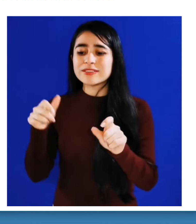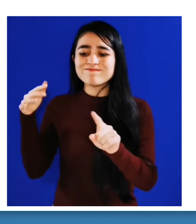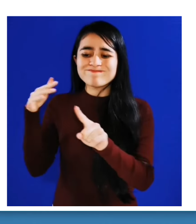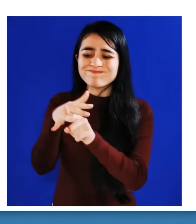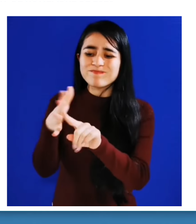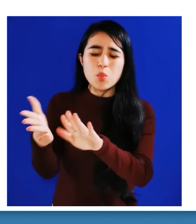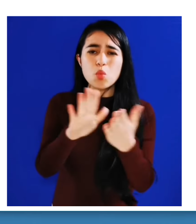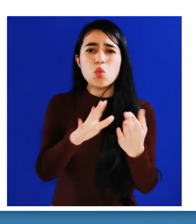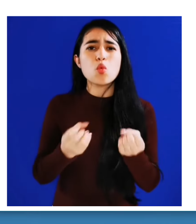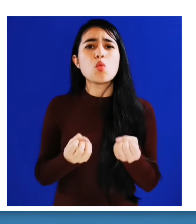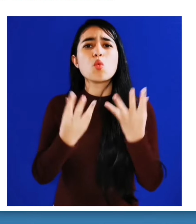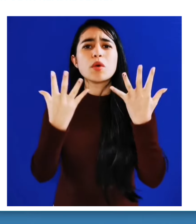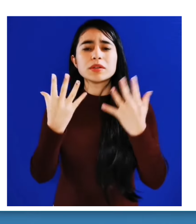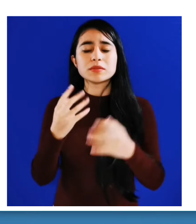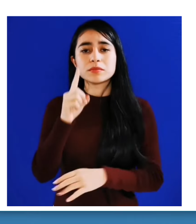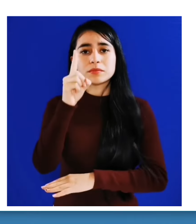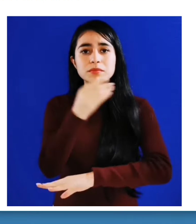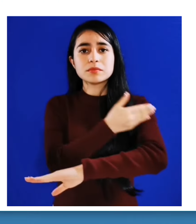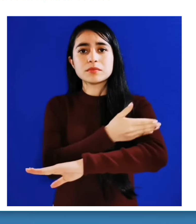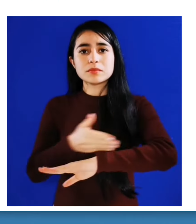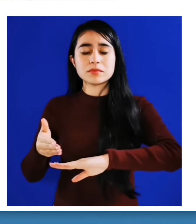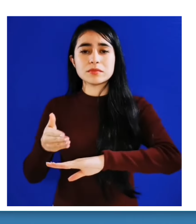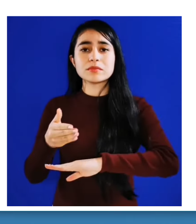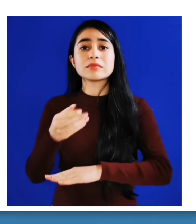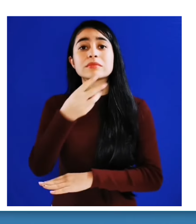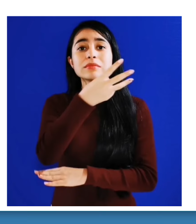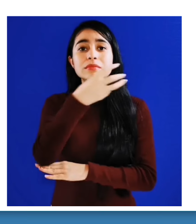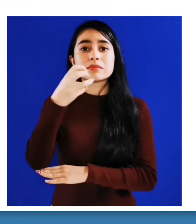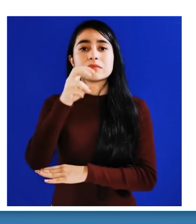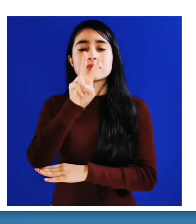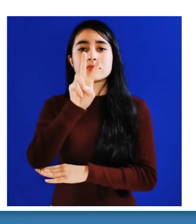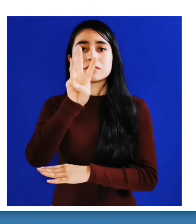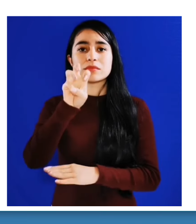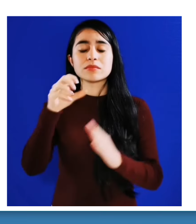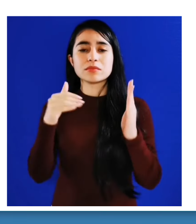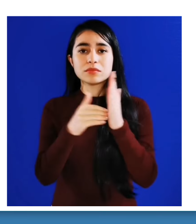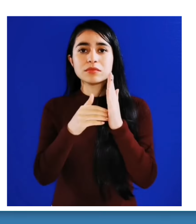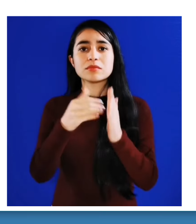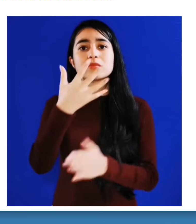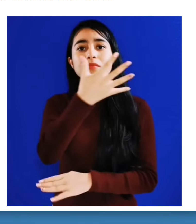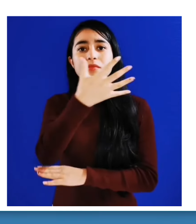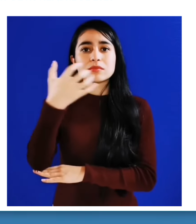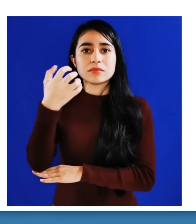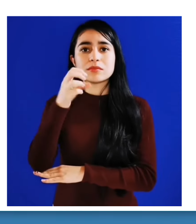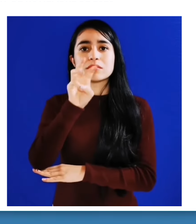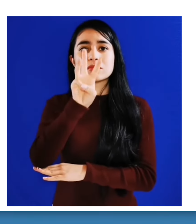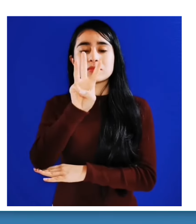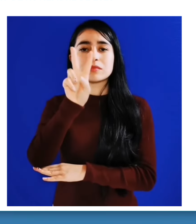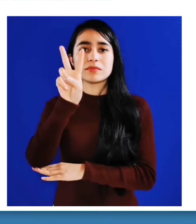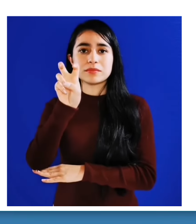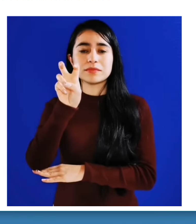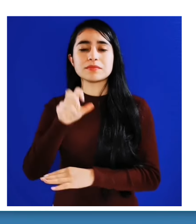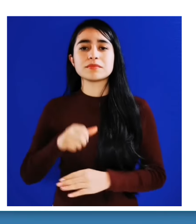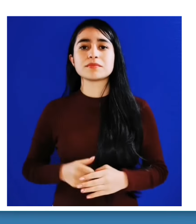muertas, 1.328.537.